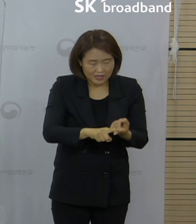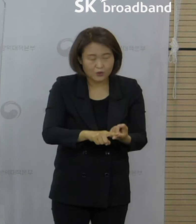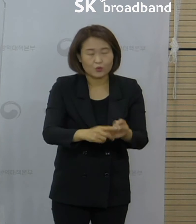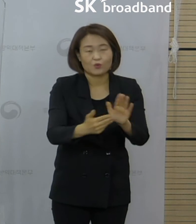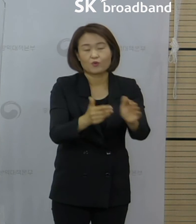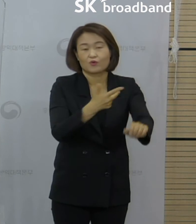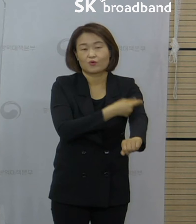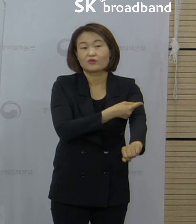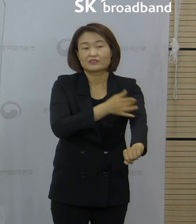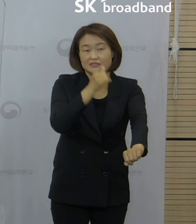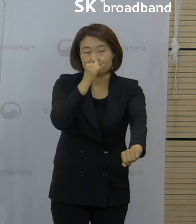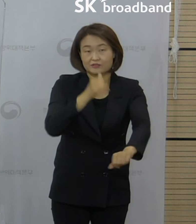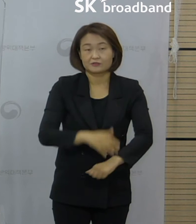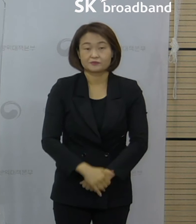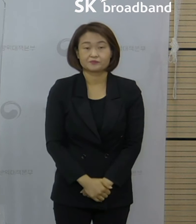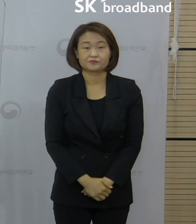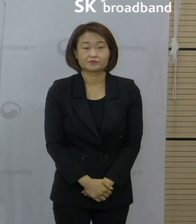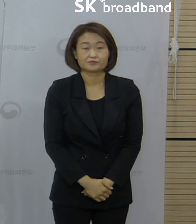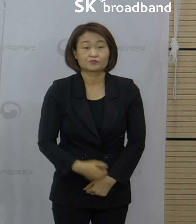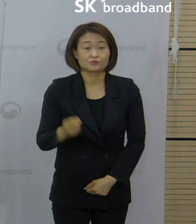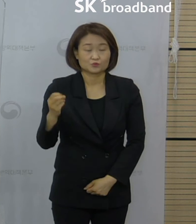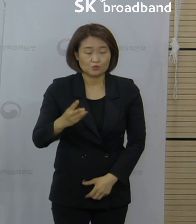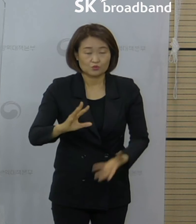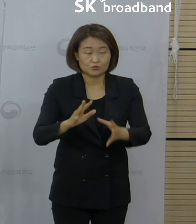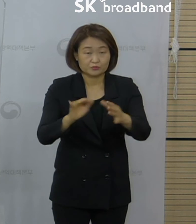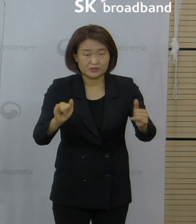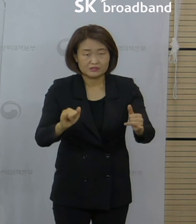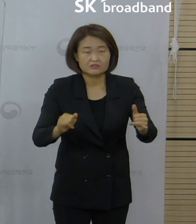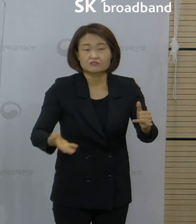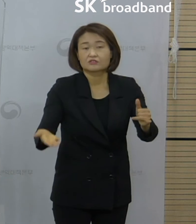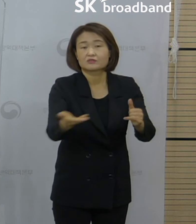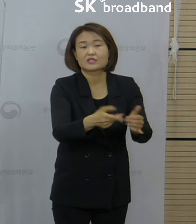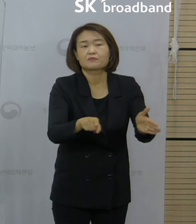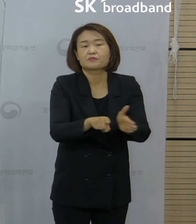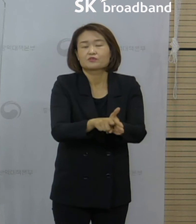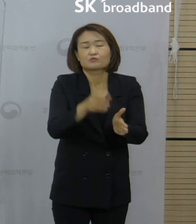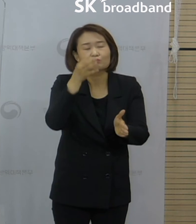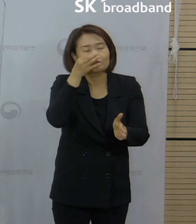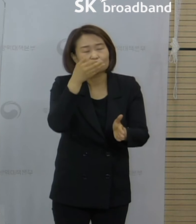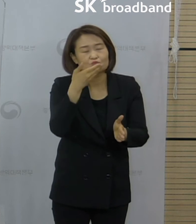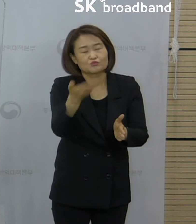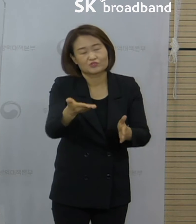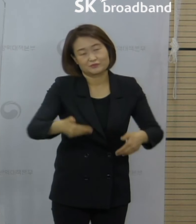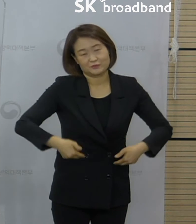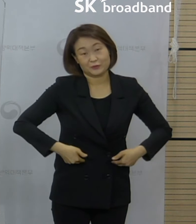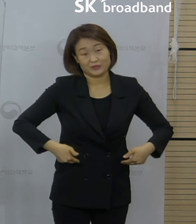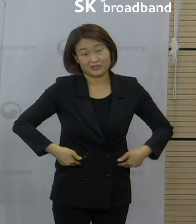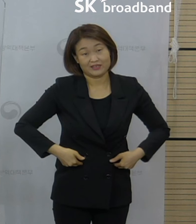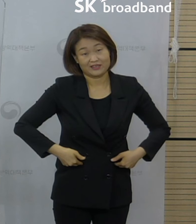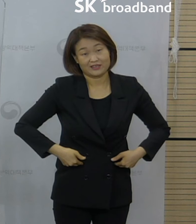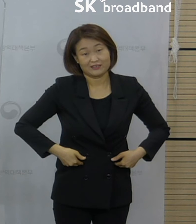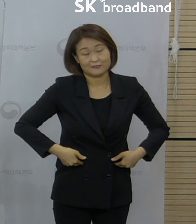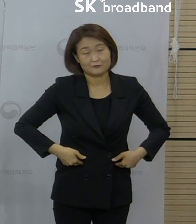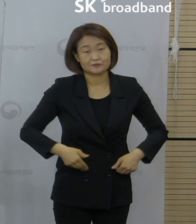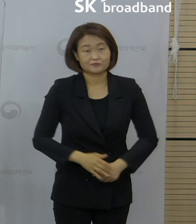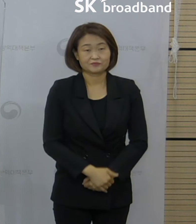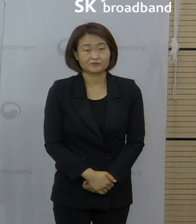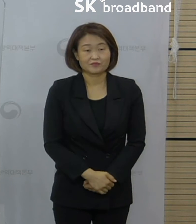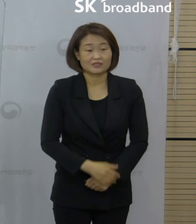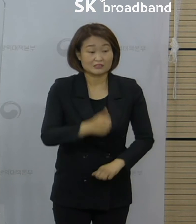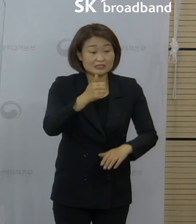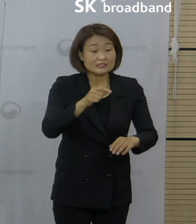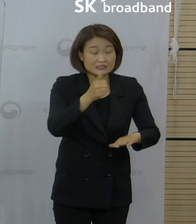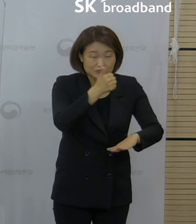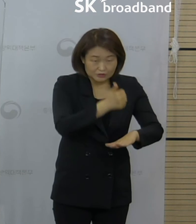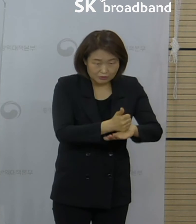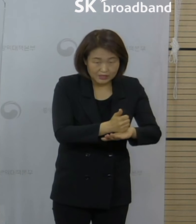향상이라든지 예방접종의 대국민 신뢰도 제고 등을 위해서 필요한 경우에는 예방접종 대상을 정해서 시행하고 그 결과를